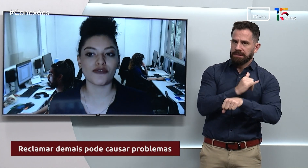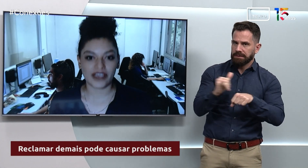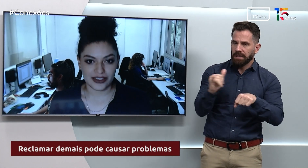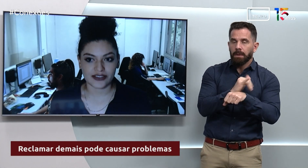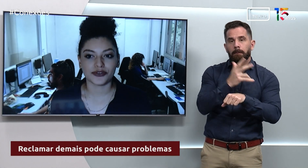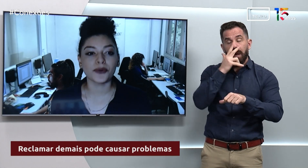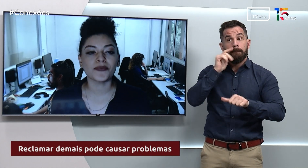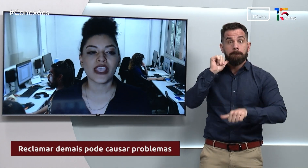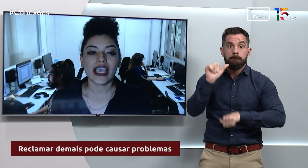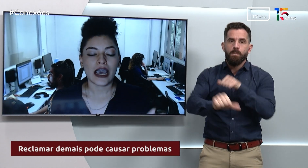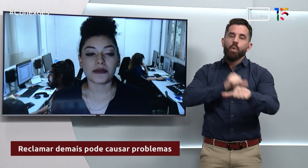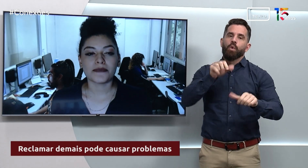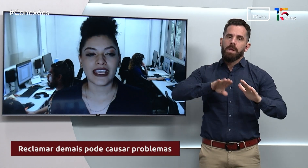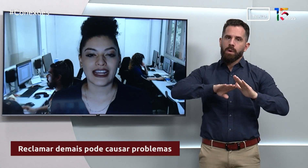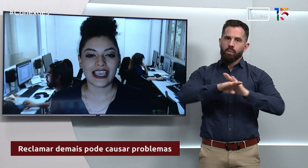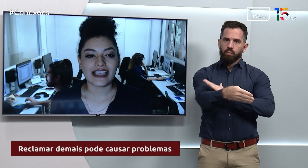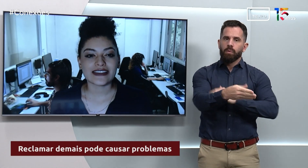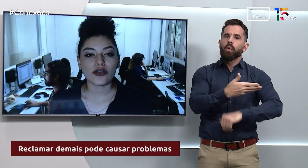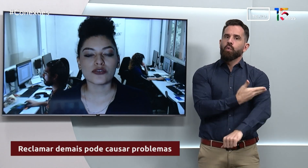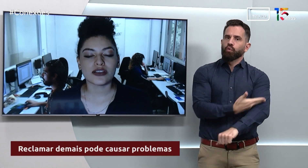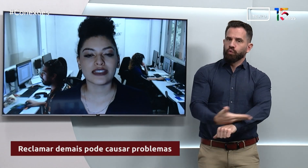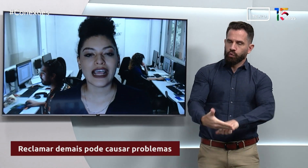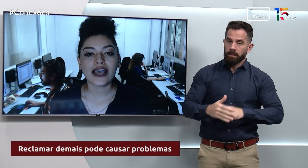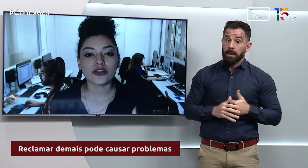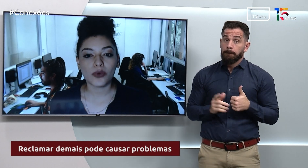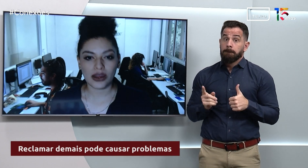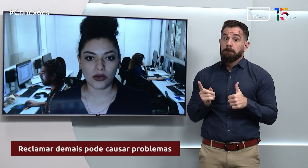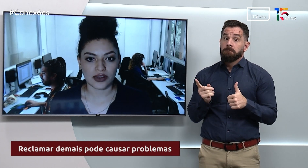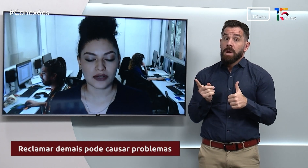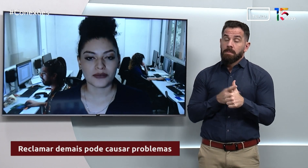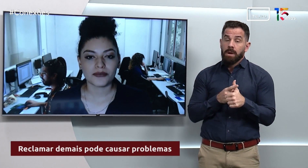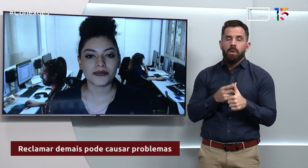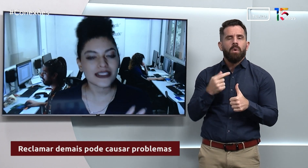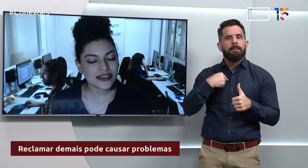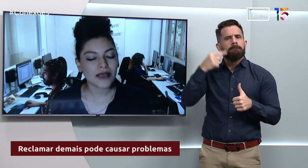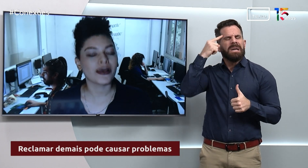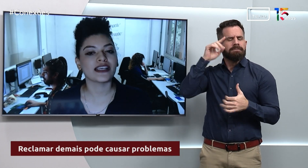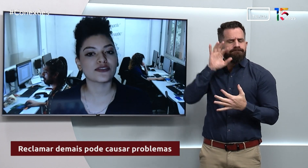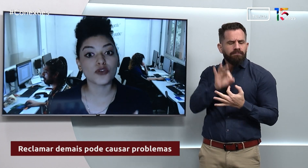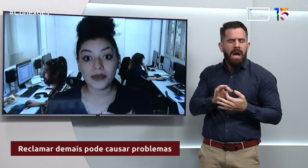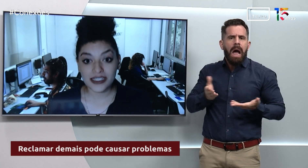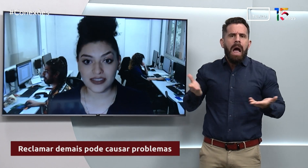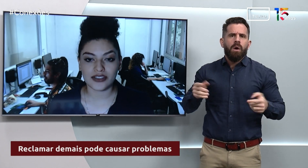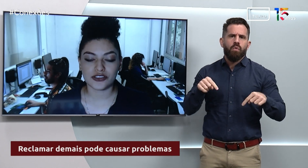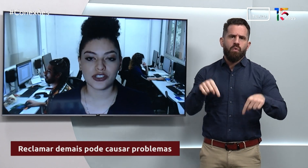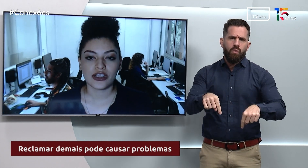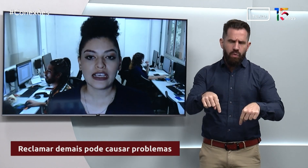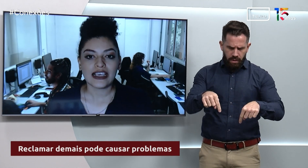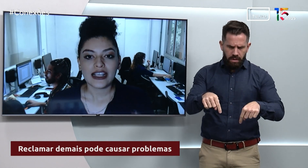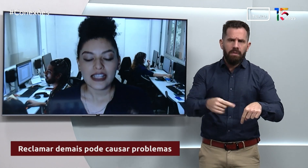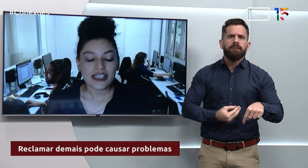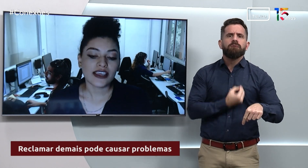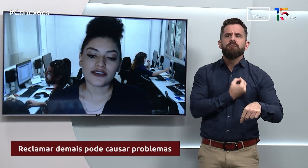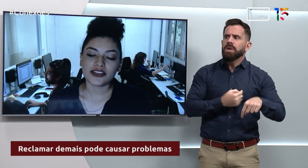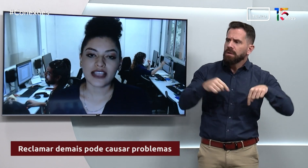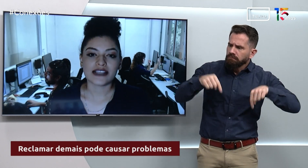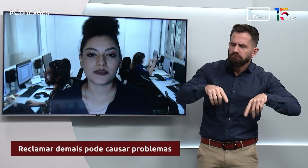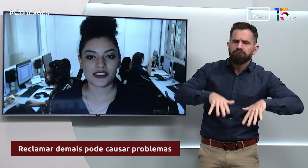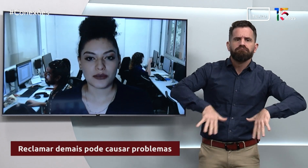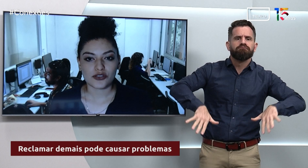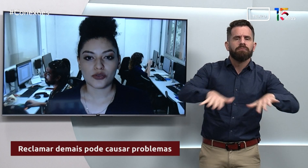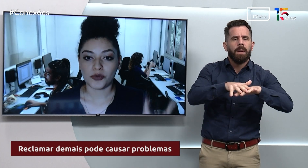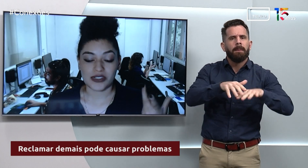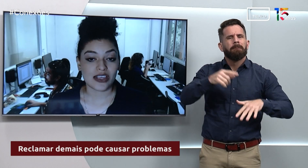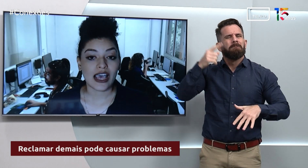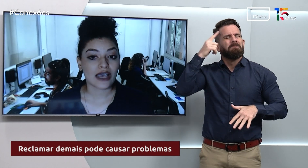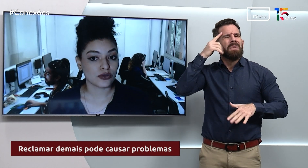de conversa, viu? A primeira é se concentrar no agora, pensar mais no presente e evitar esses